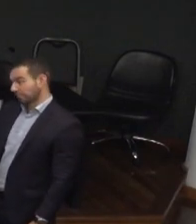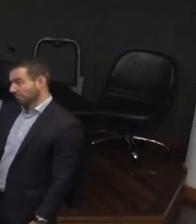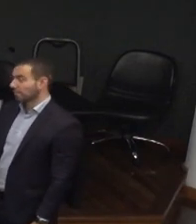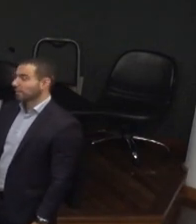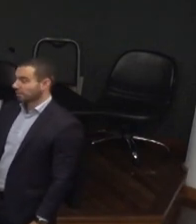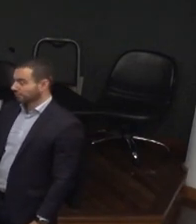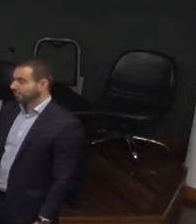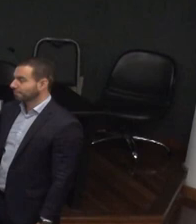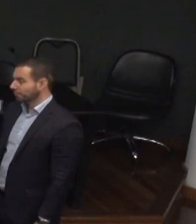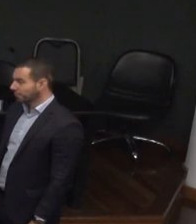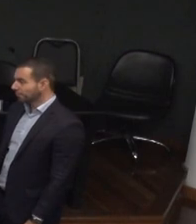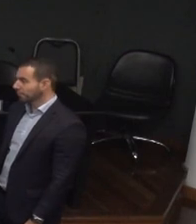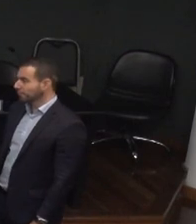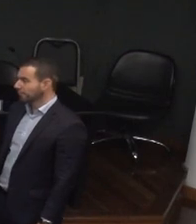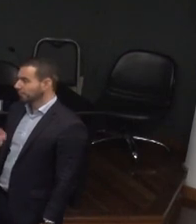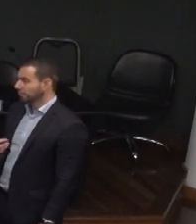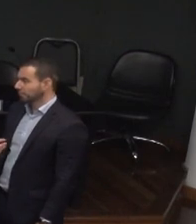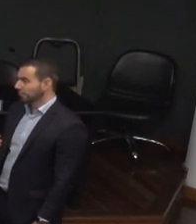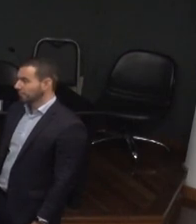coisa e tal.